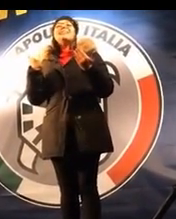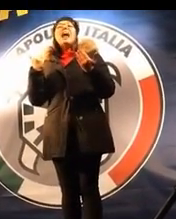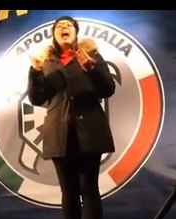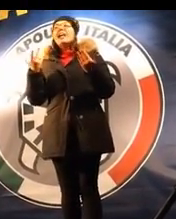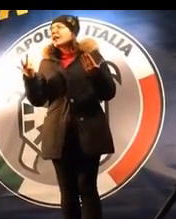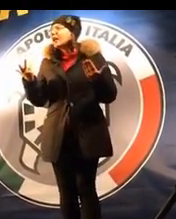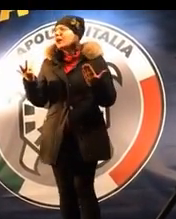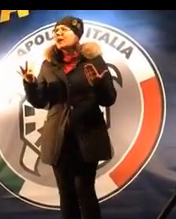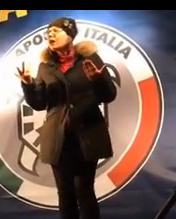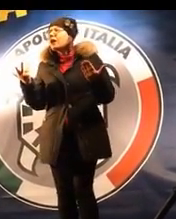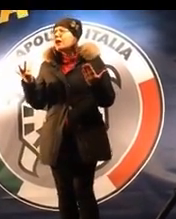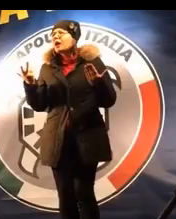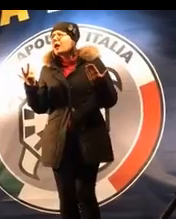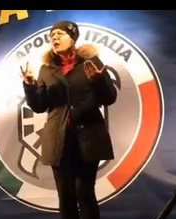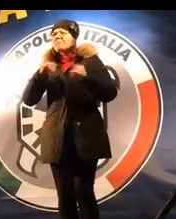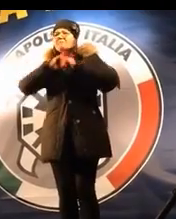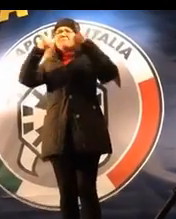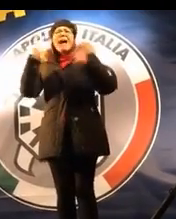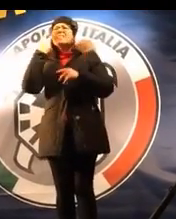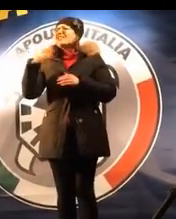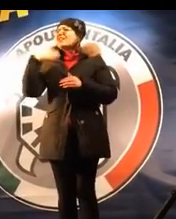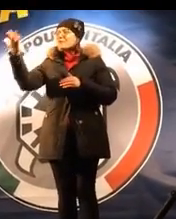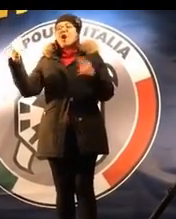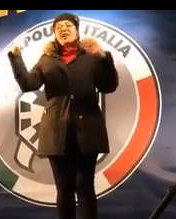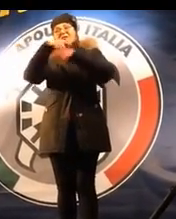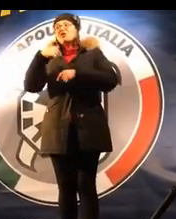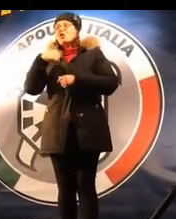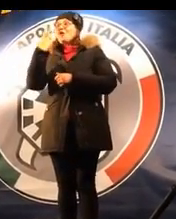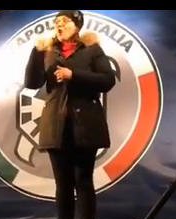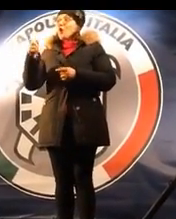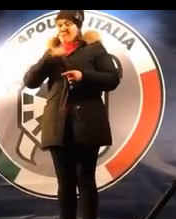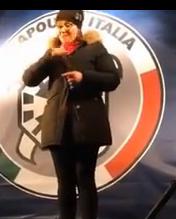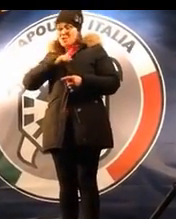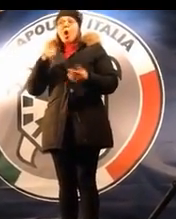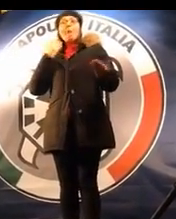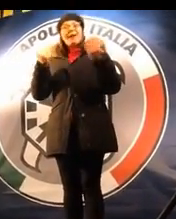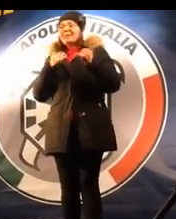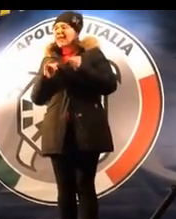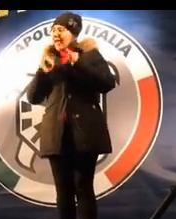sfratto. Questo noi vogliamo fare con i nostri parlamentari,